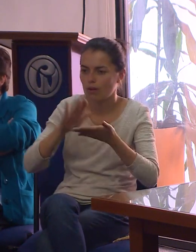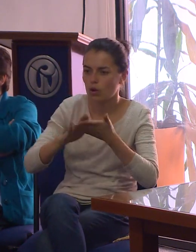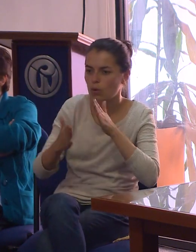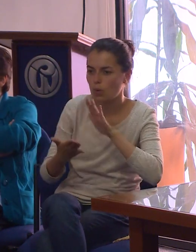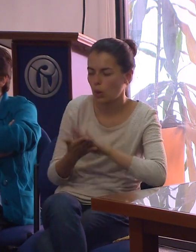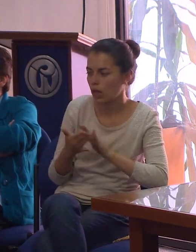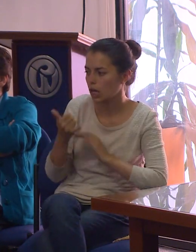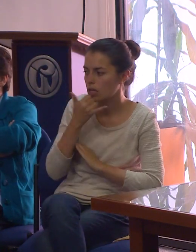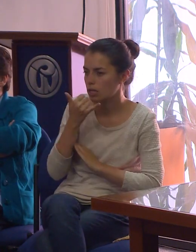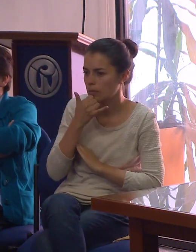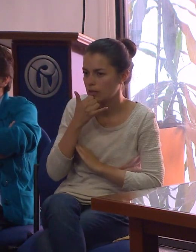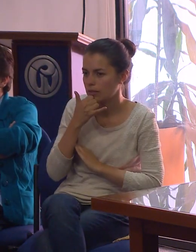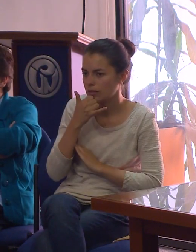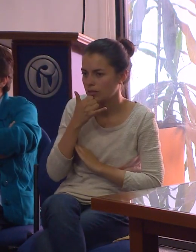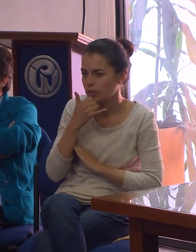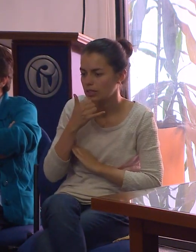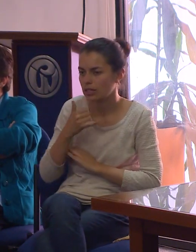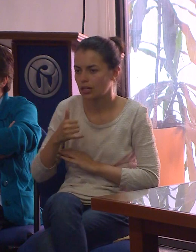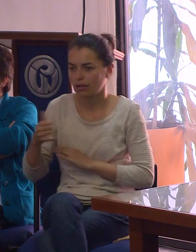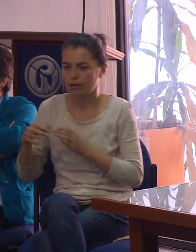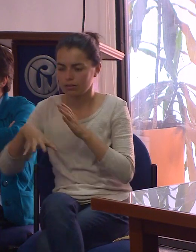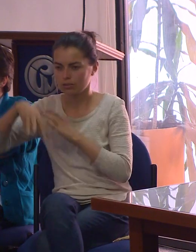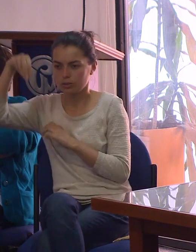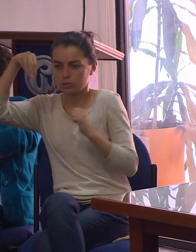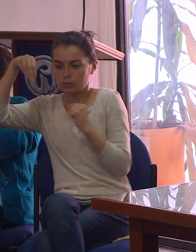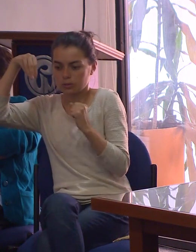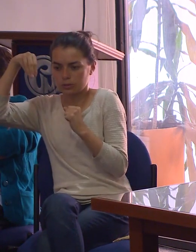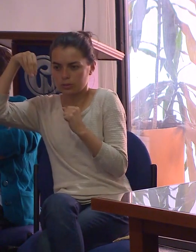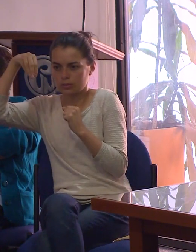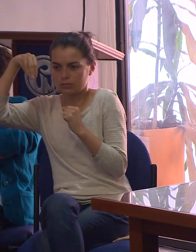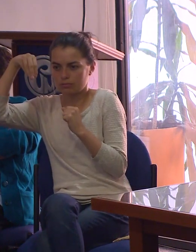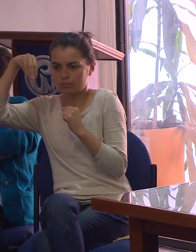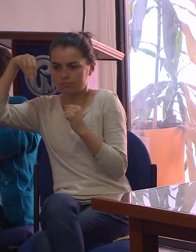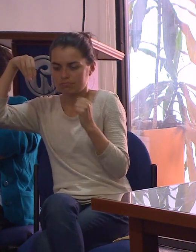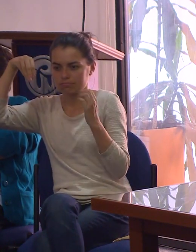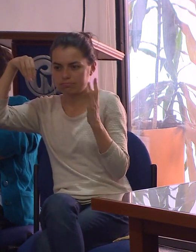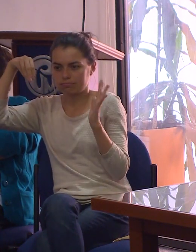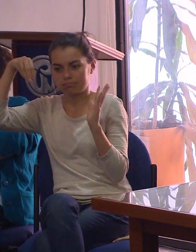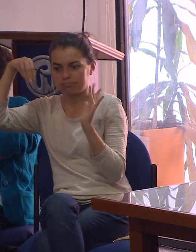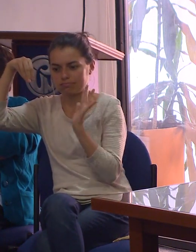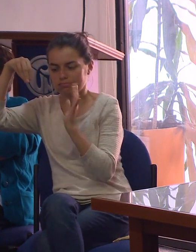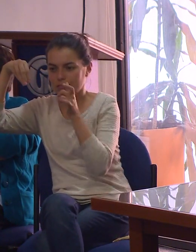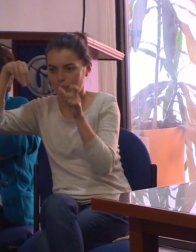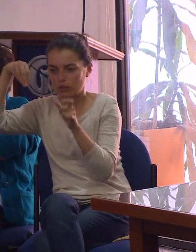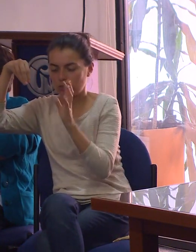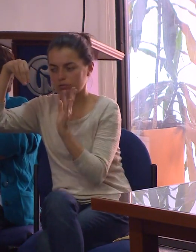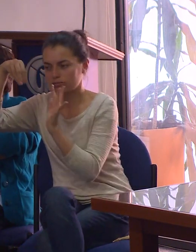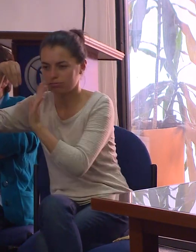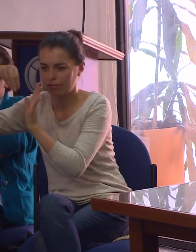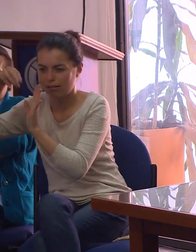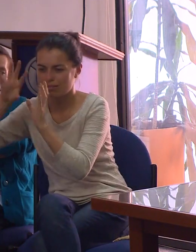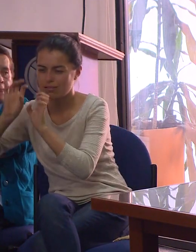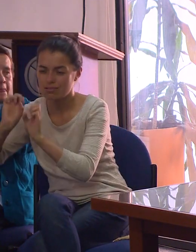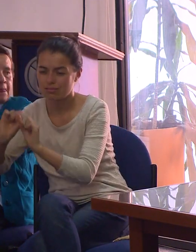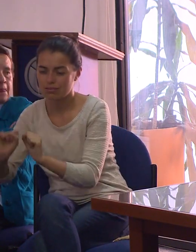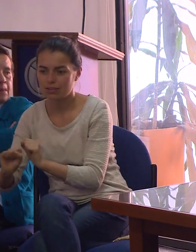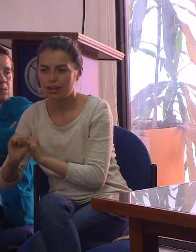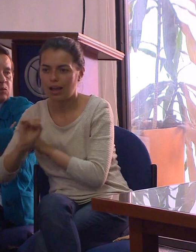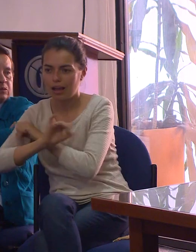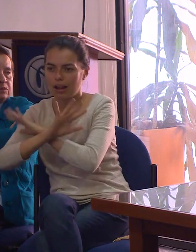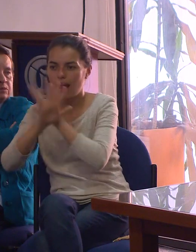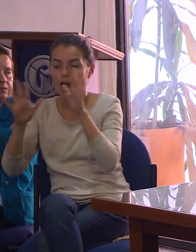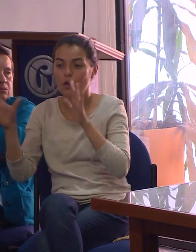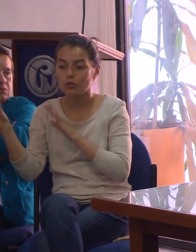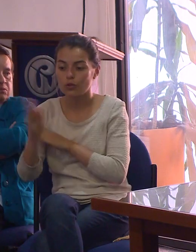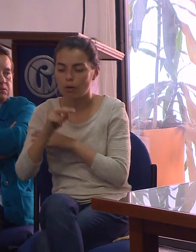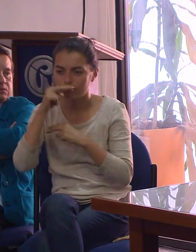pues precisamente de eutrofización de la laguna. Los mismos muchachos generaron un colectivo para hacer una restauración ecológica a